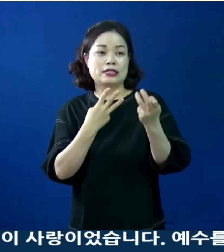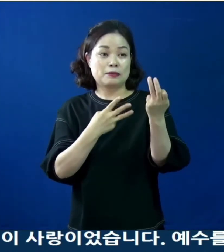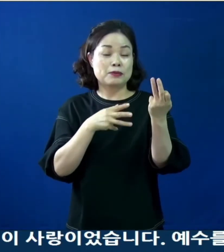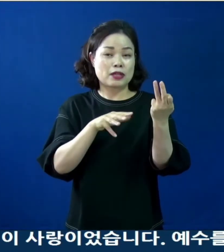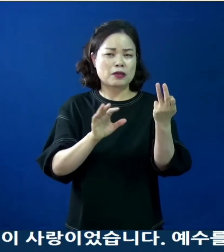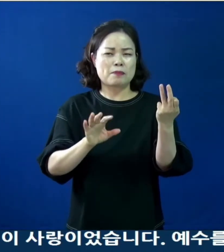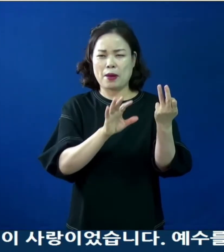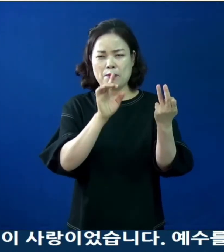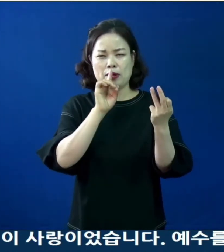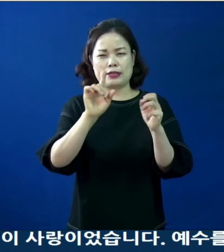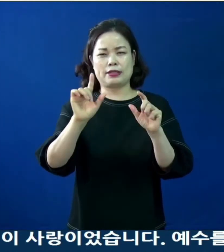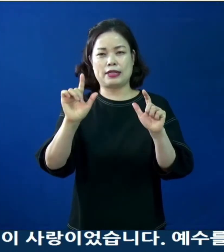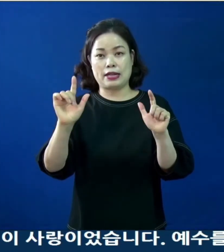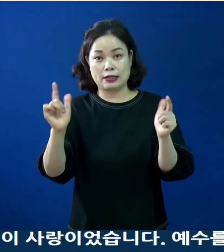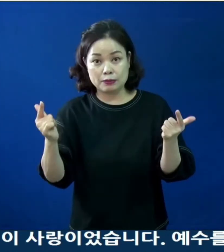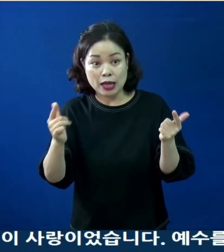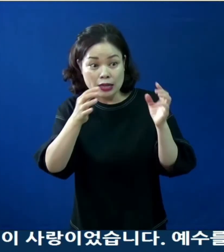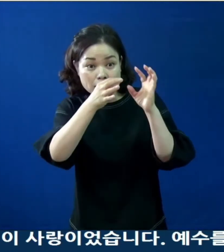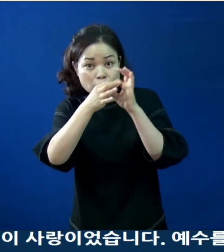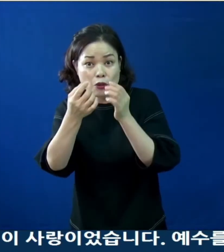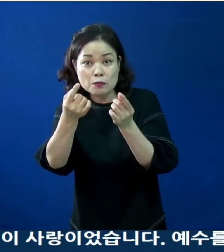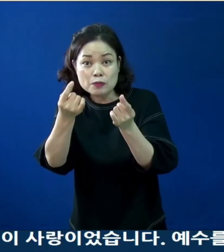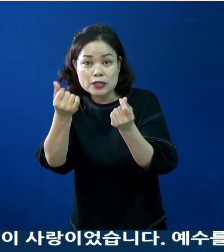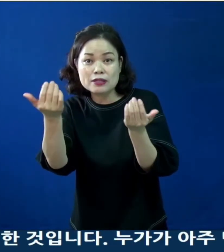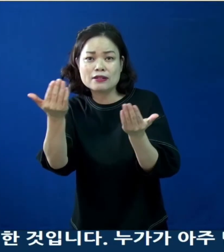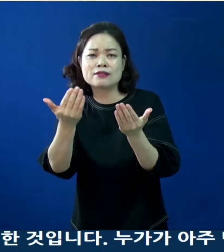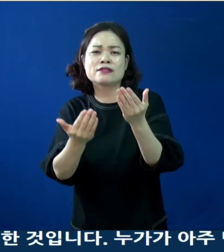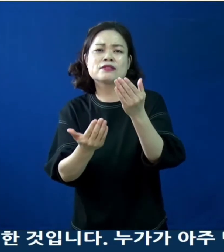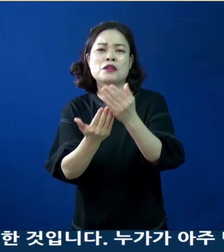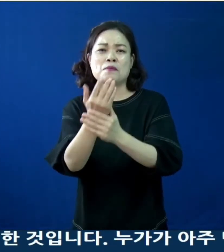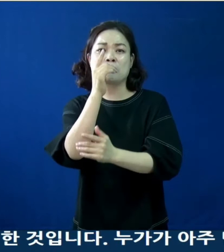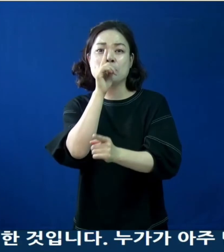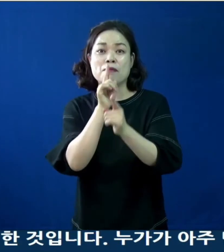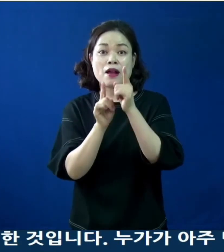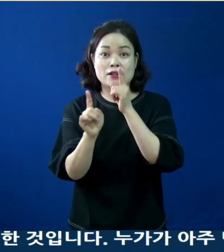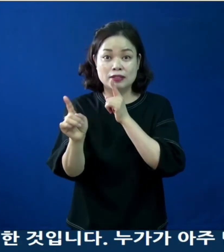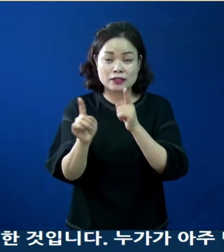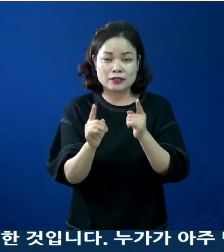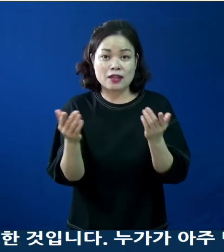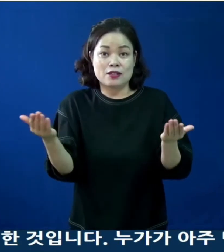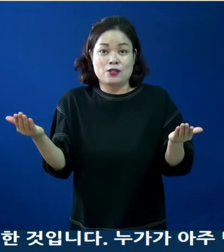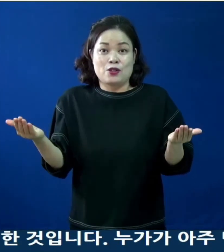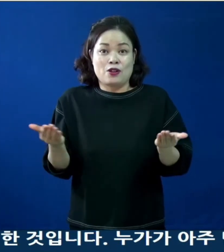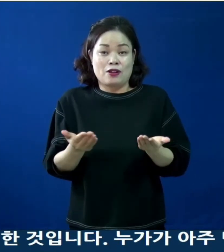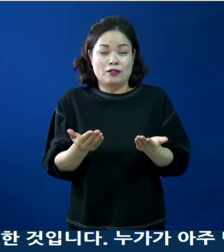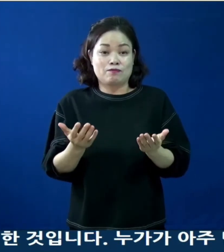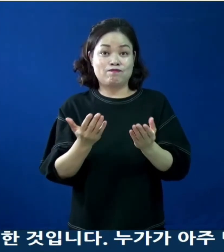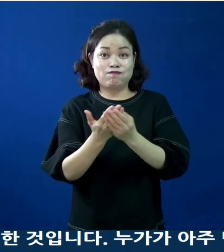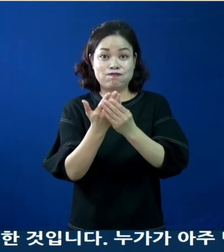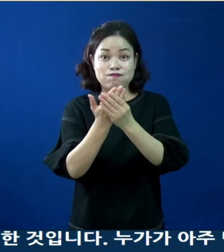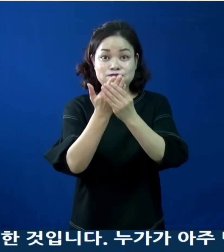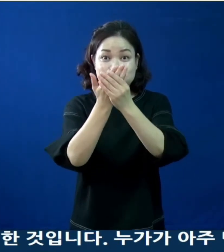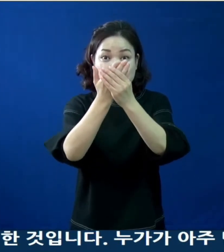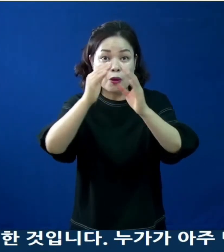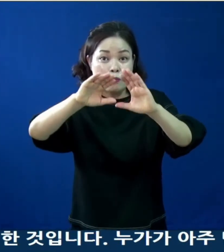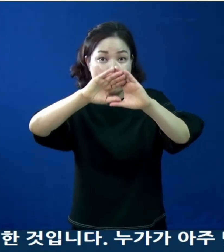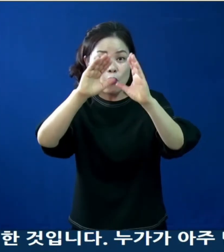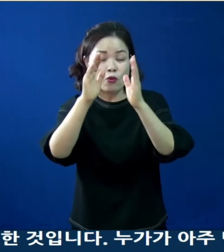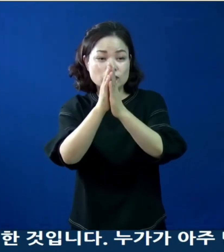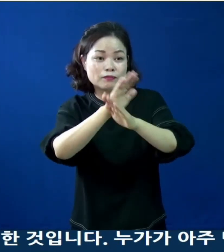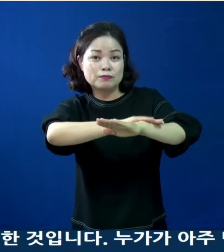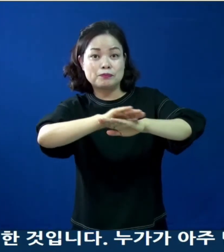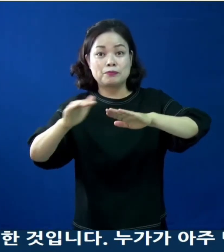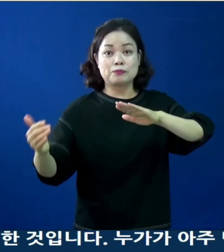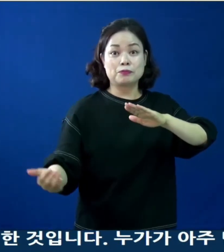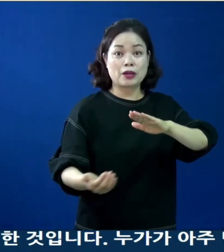또 반복하지 않았습니다. 그런데 계속 비슷한 일이 생기는 거예요. 이렇게 말씀이 역사하고 흥왕하니까 모든 일이